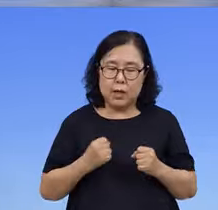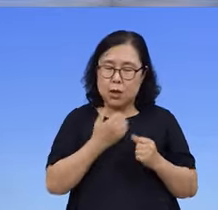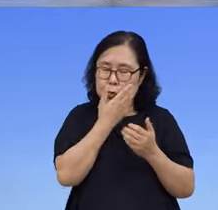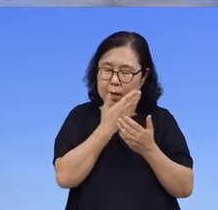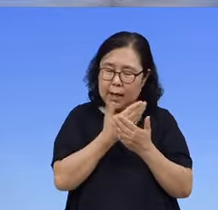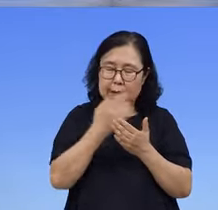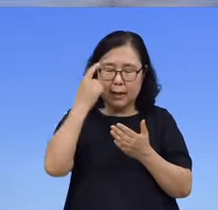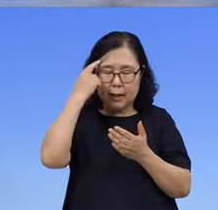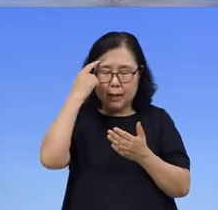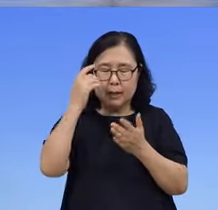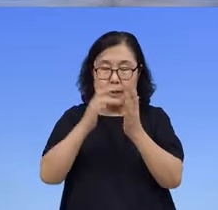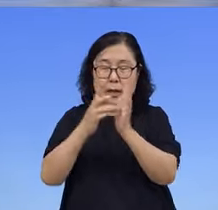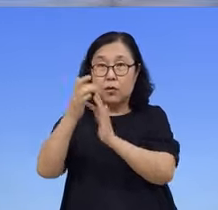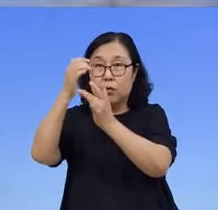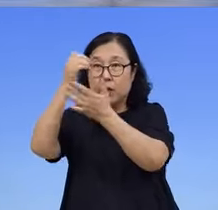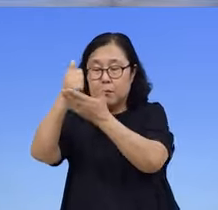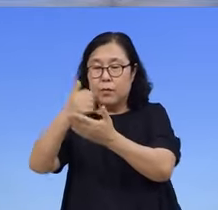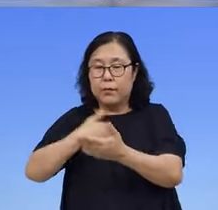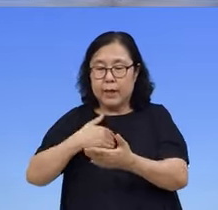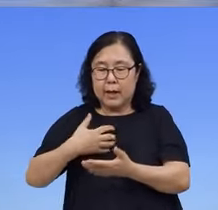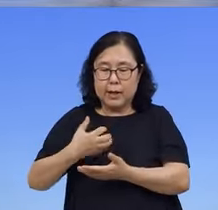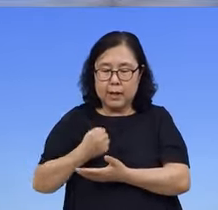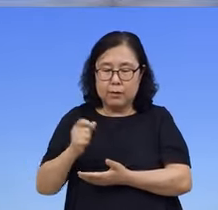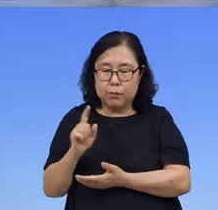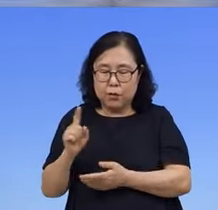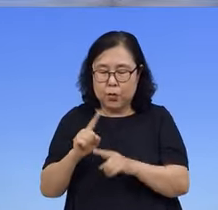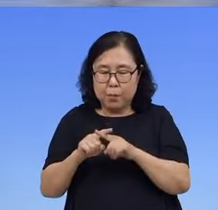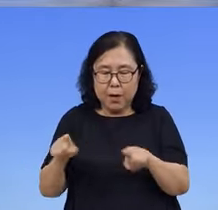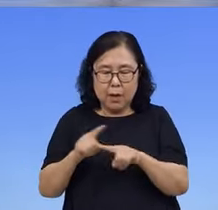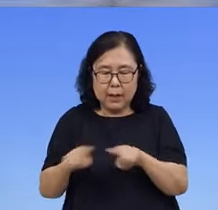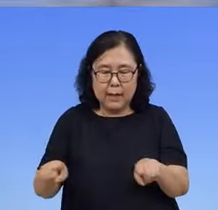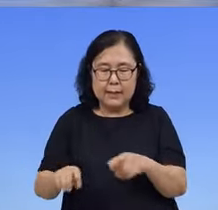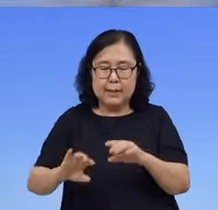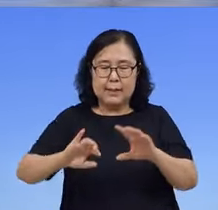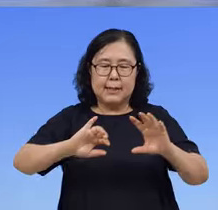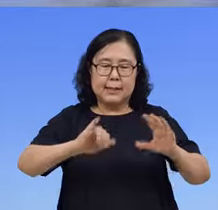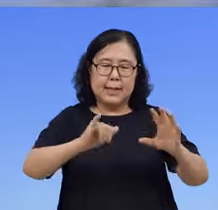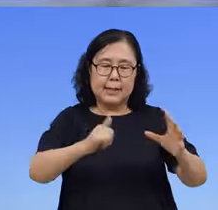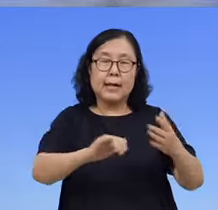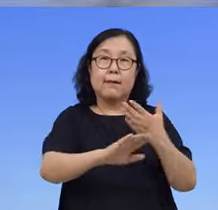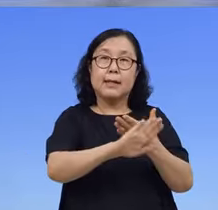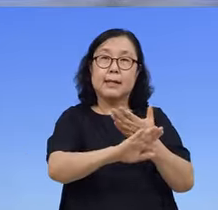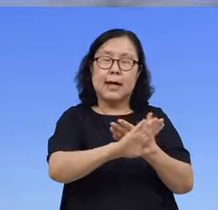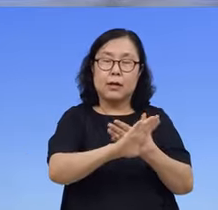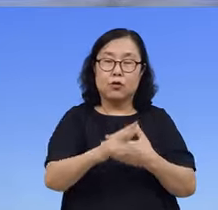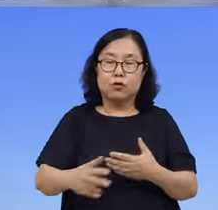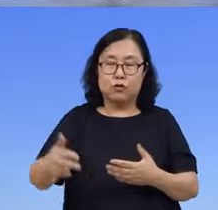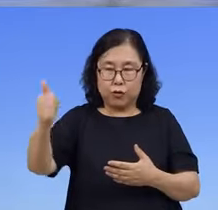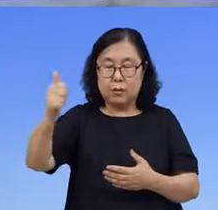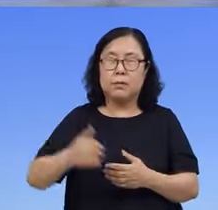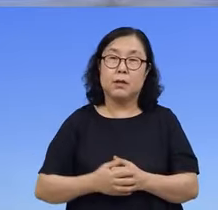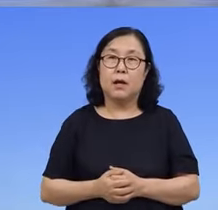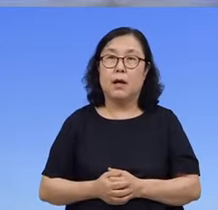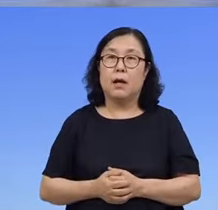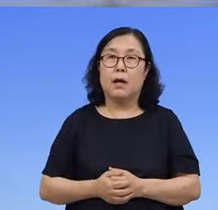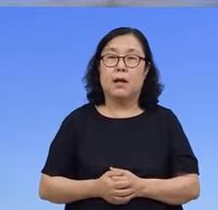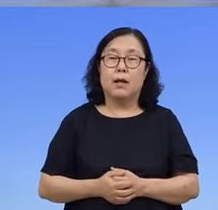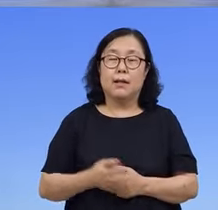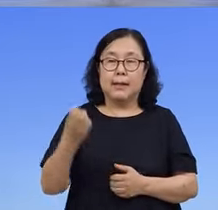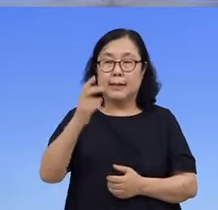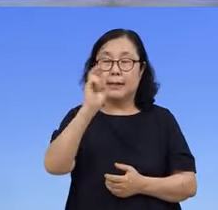내 존재를 귀히 보시는 주님은 내가 가진 그 무엇으로 평가하는 세상과는 다른 안식의 주인이시다.